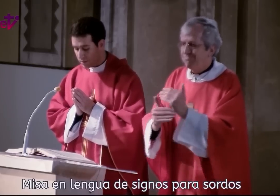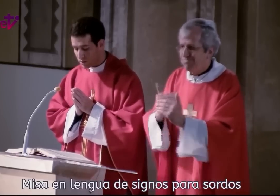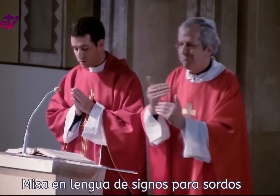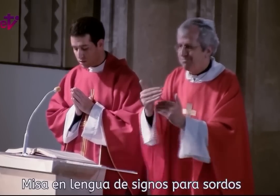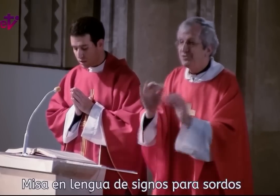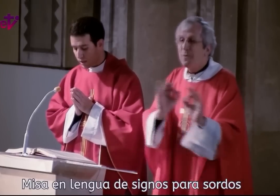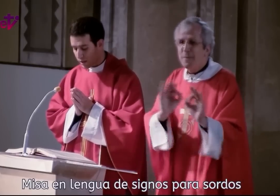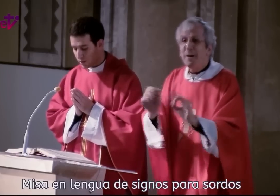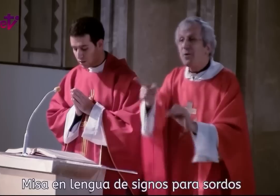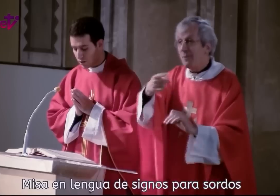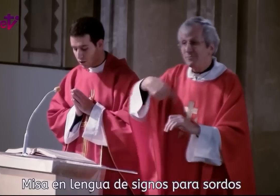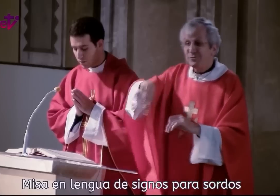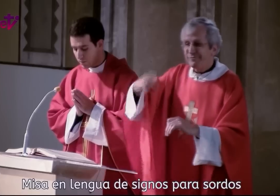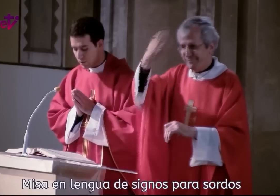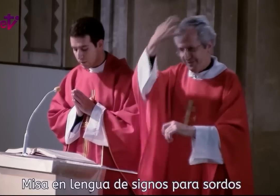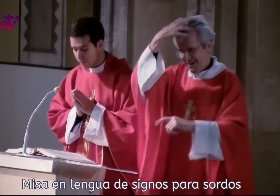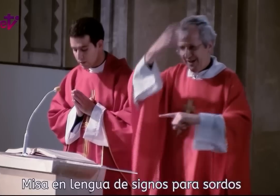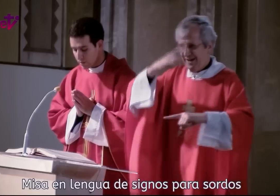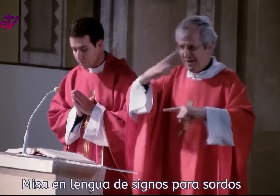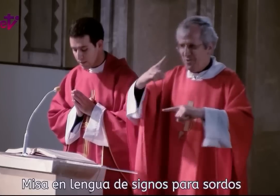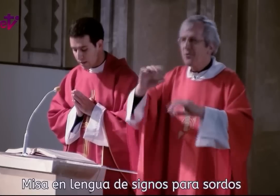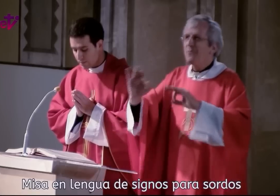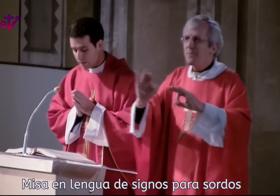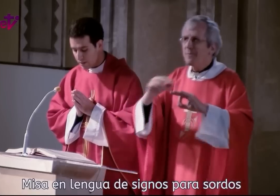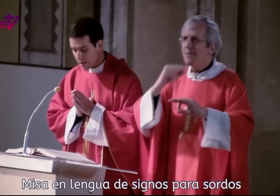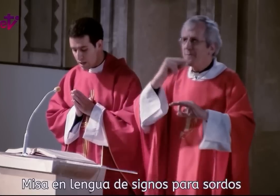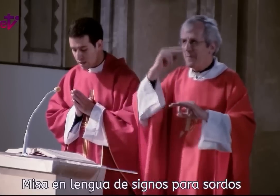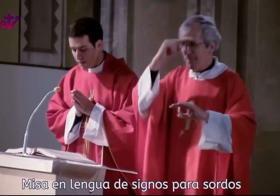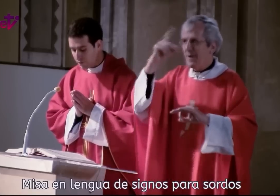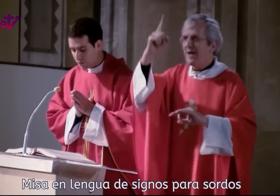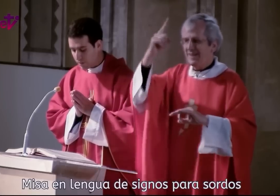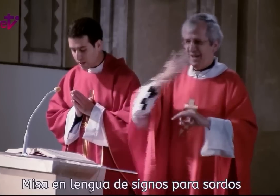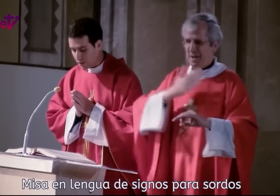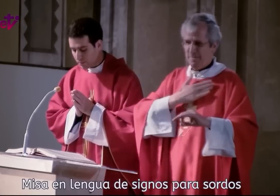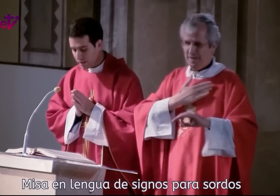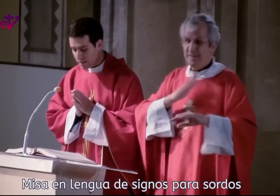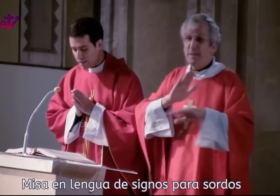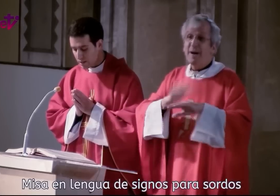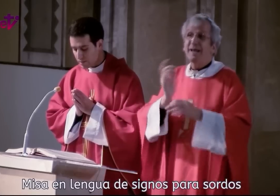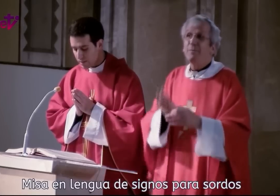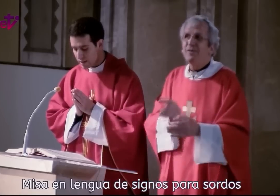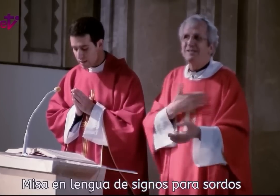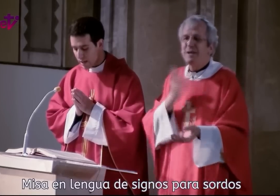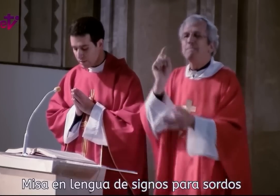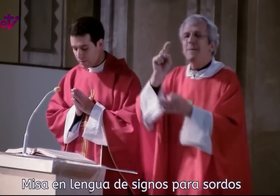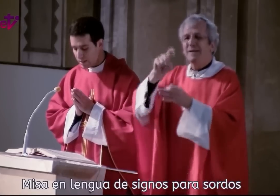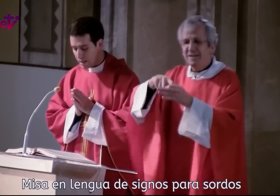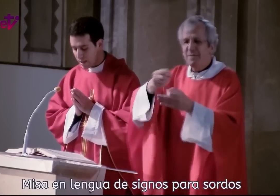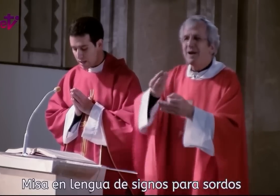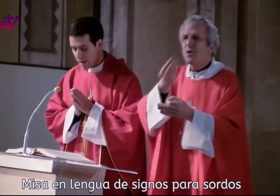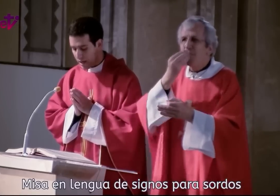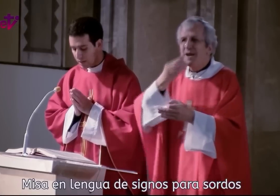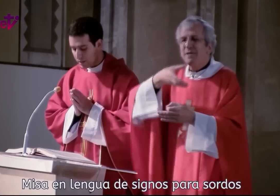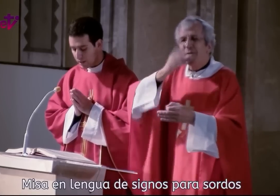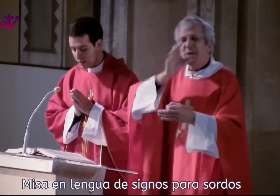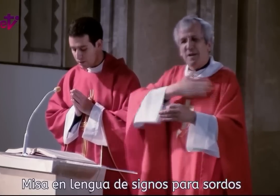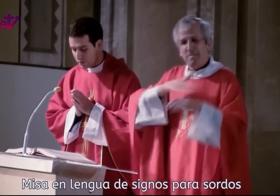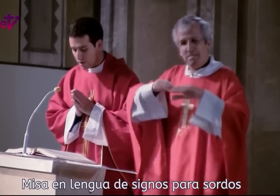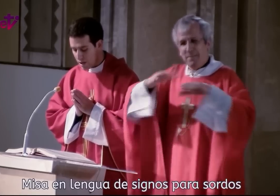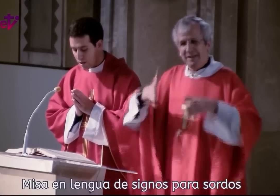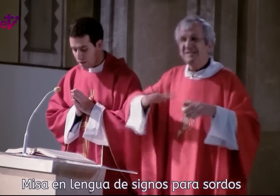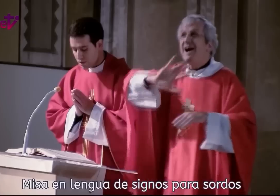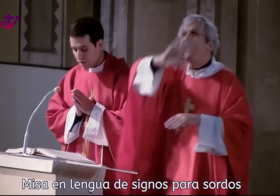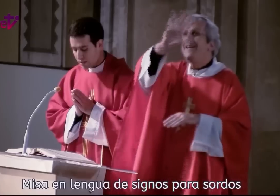preparo para vosotros el reino como me lo preparó mi Padre a mí, de forma que comáis y bebáis a mi mesa en mi